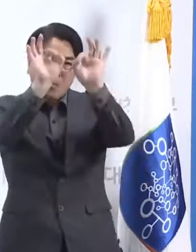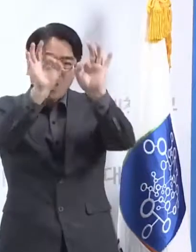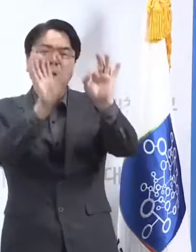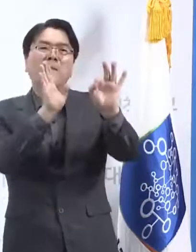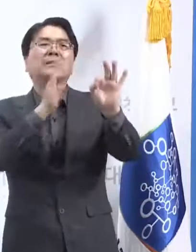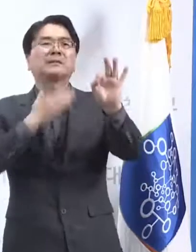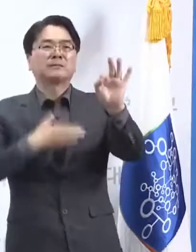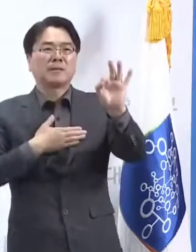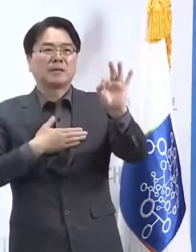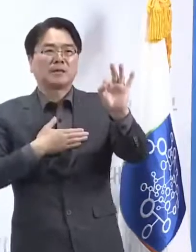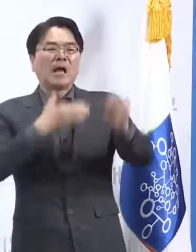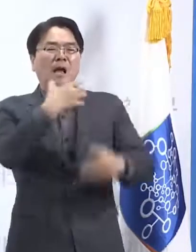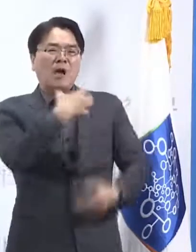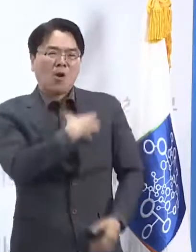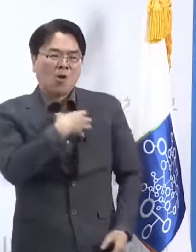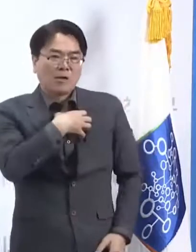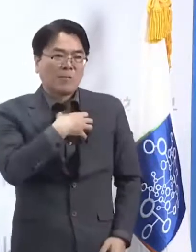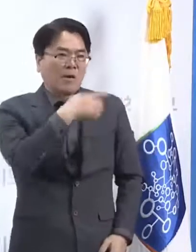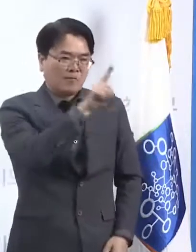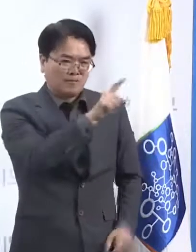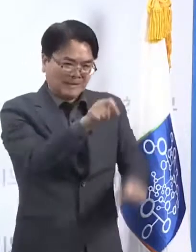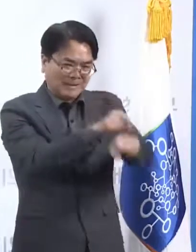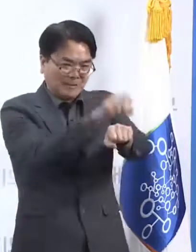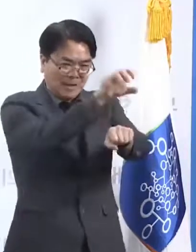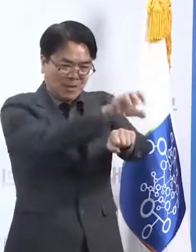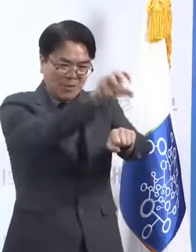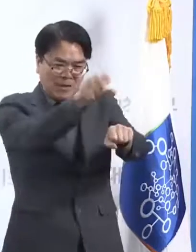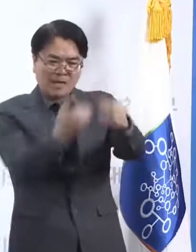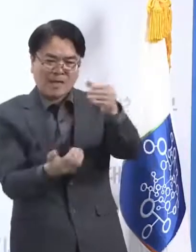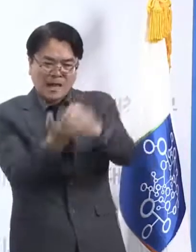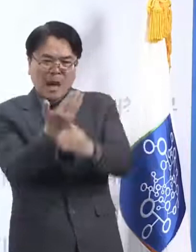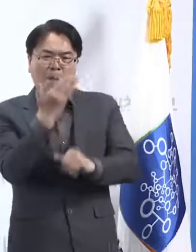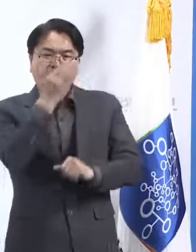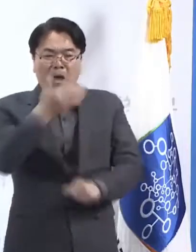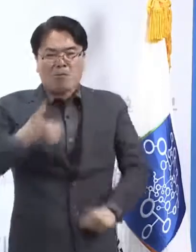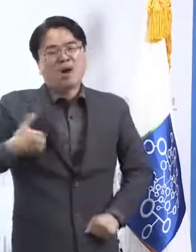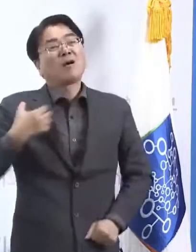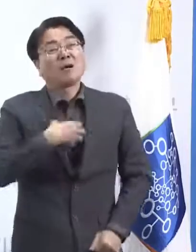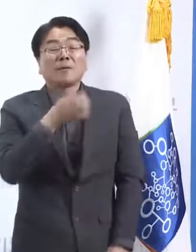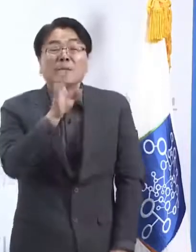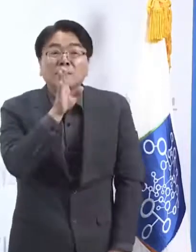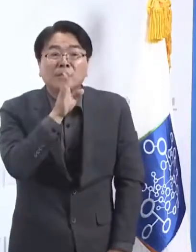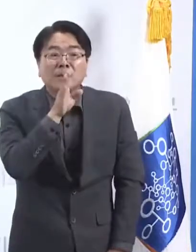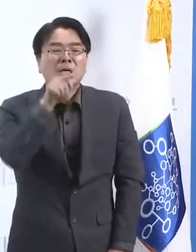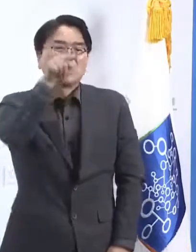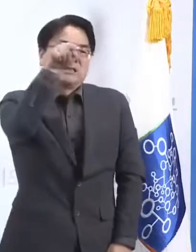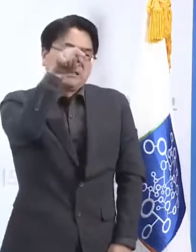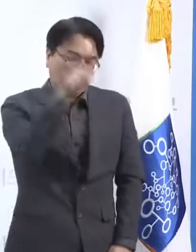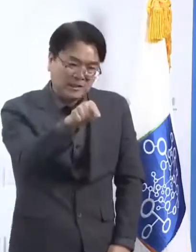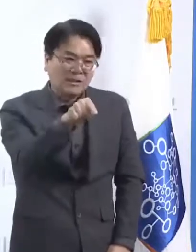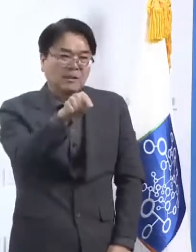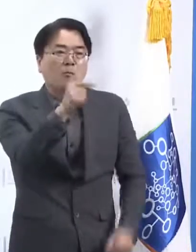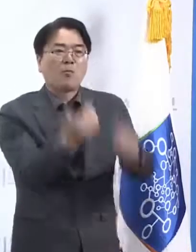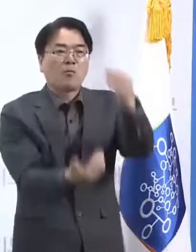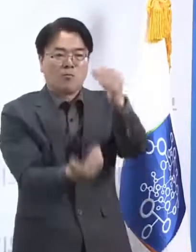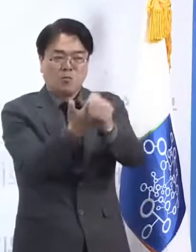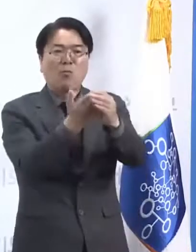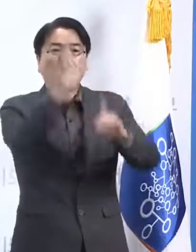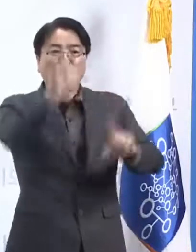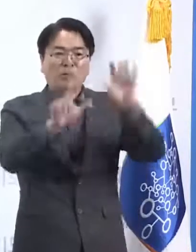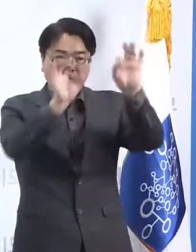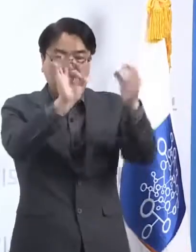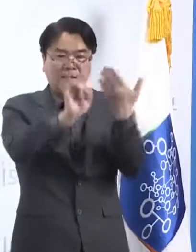대로 위험 영역에서 집단 감염이 발생했는데 해당 영역에 대한 엄중한 통제를